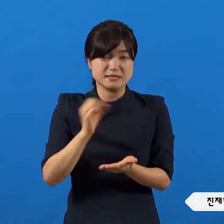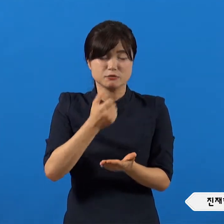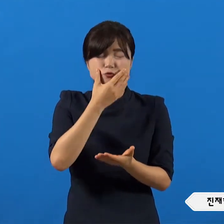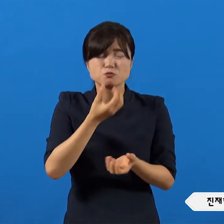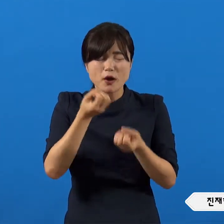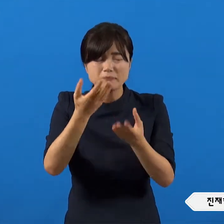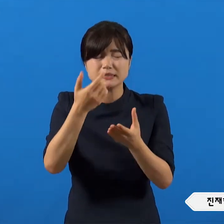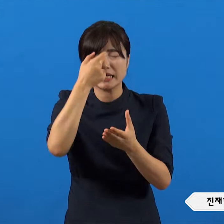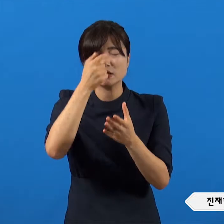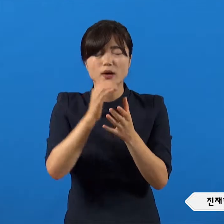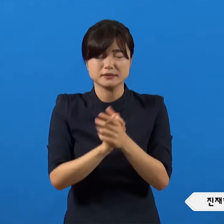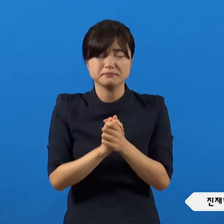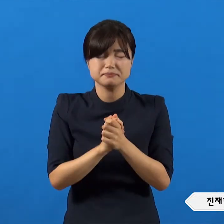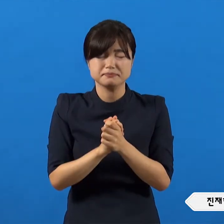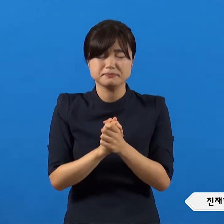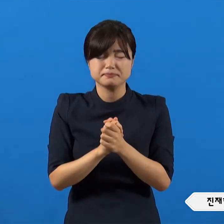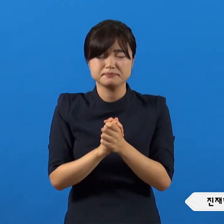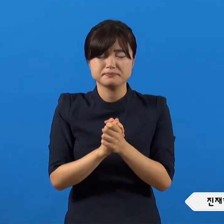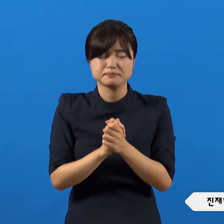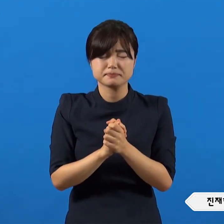기도하겠습니다.